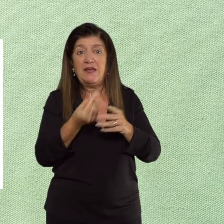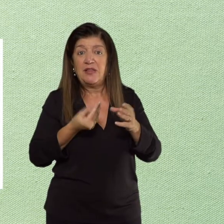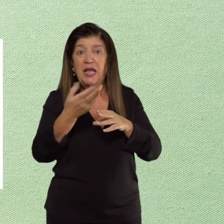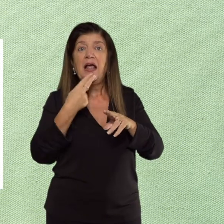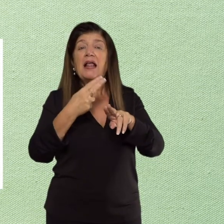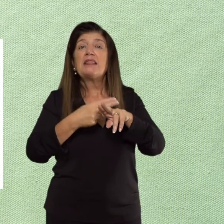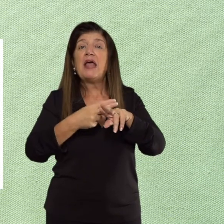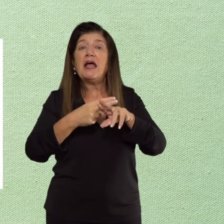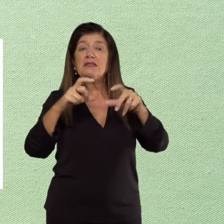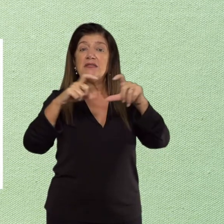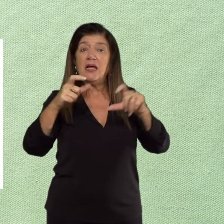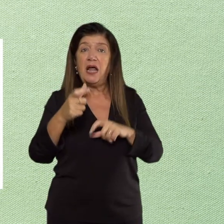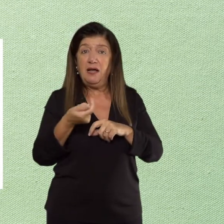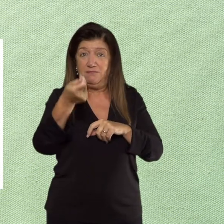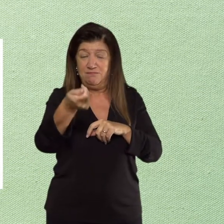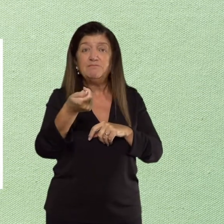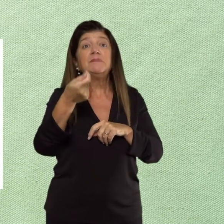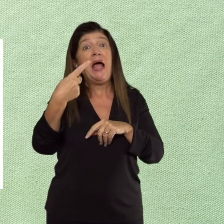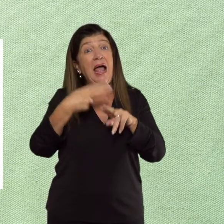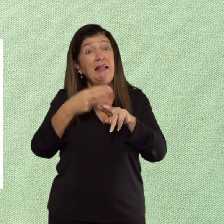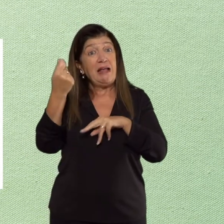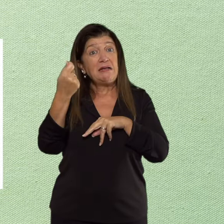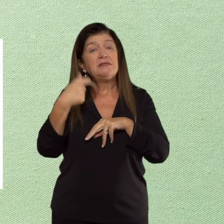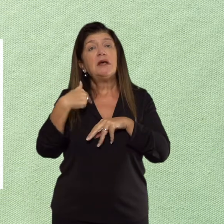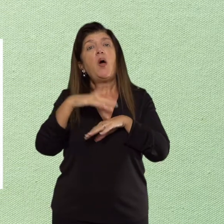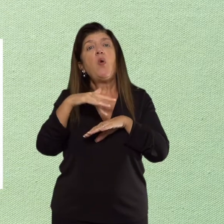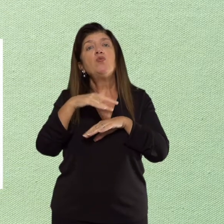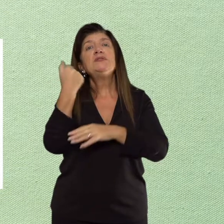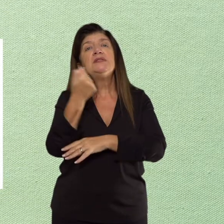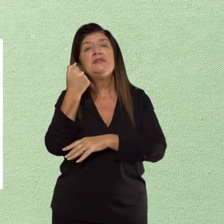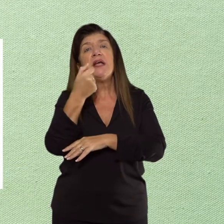quei servizi di sharing oppure anche soltanto di mobilità